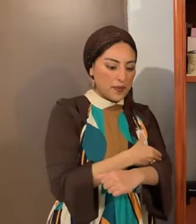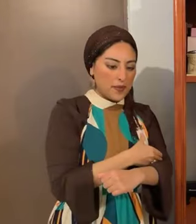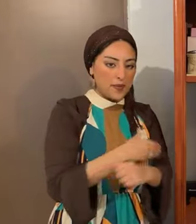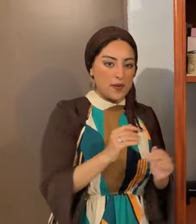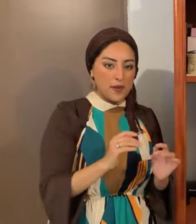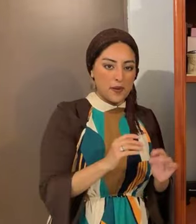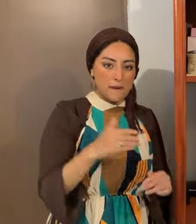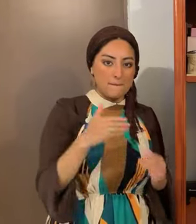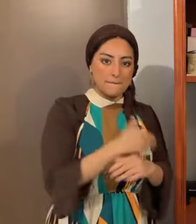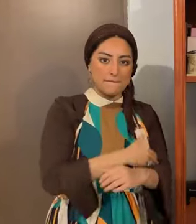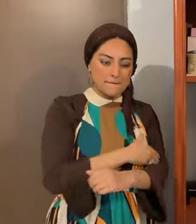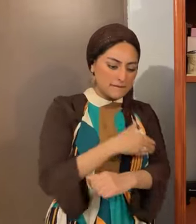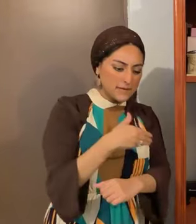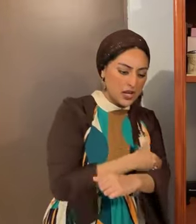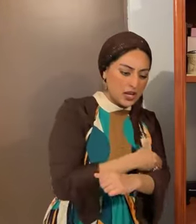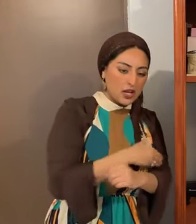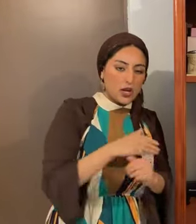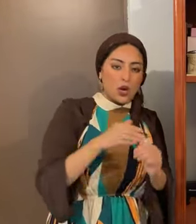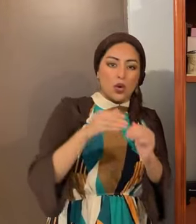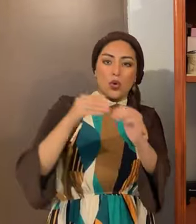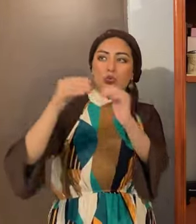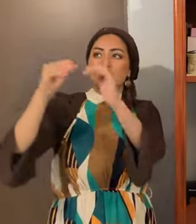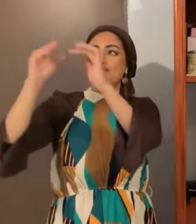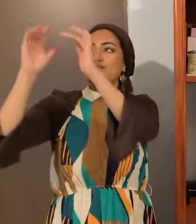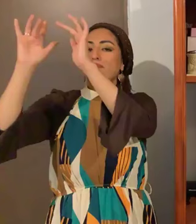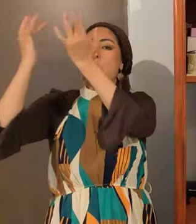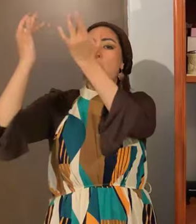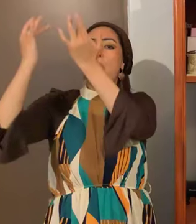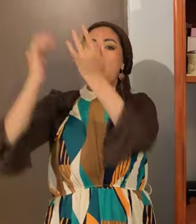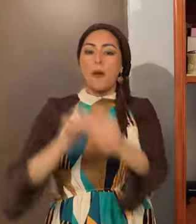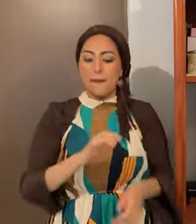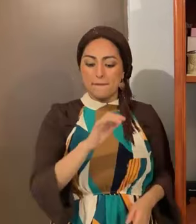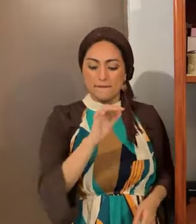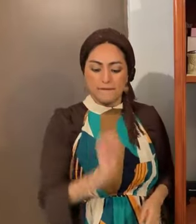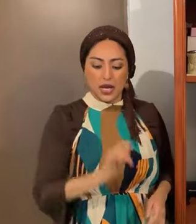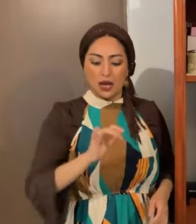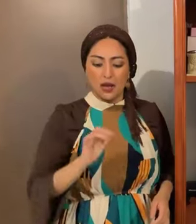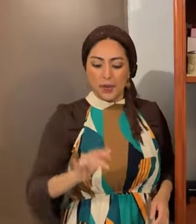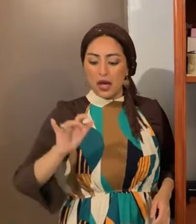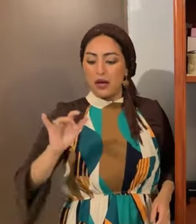notas. 8 es una octava, de Do a Do.